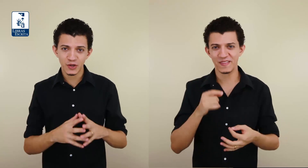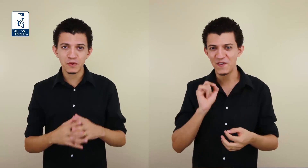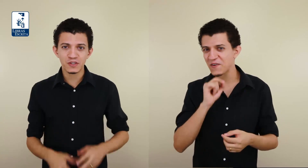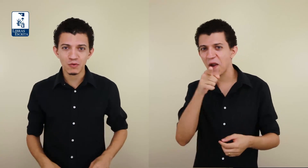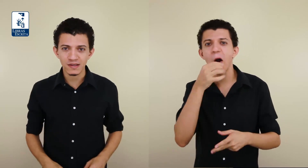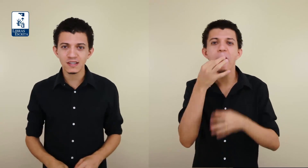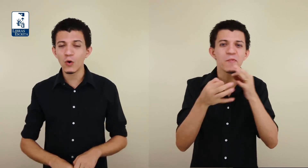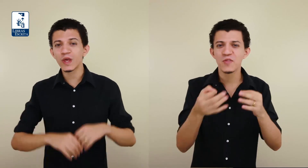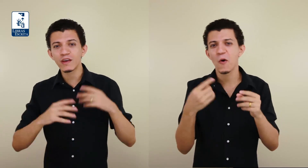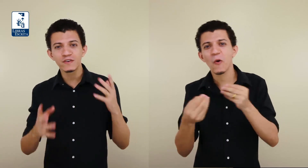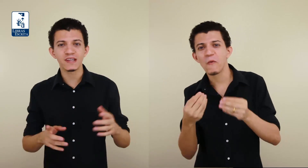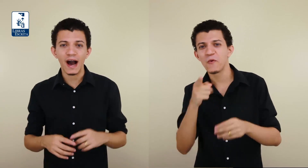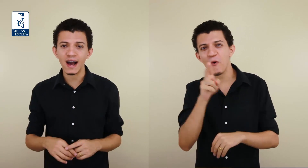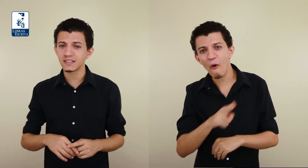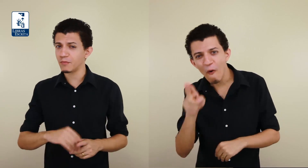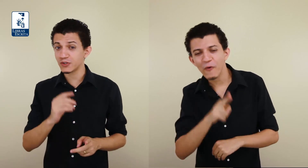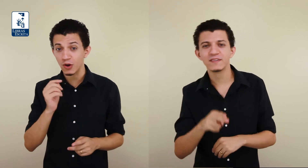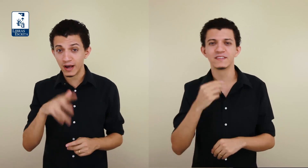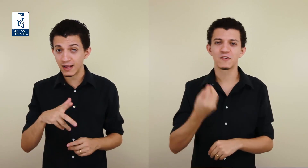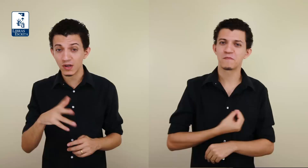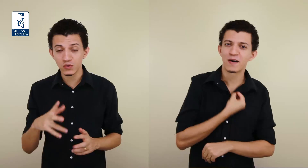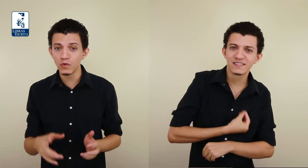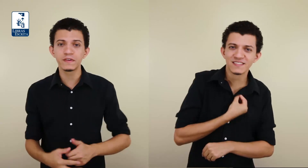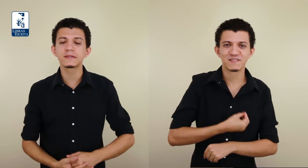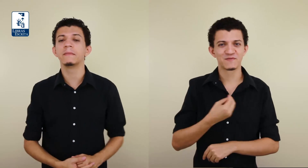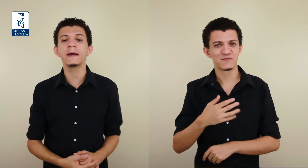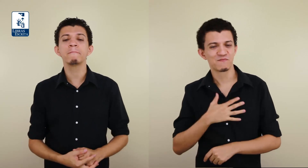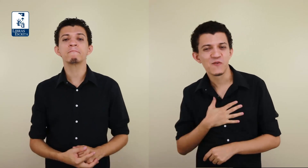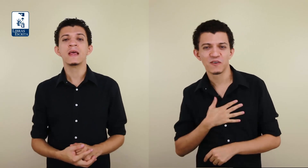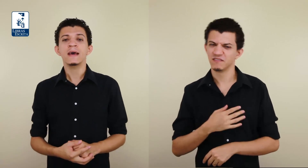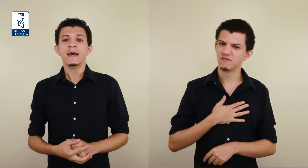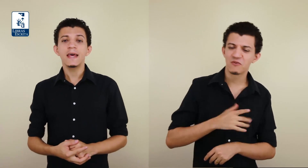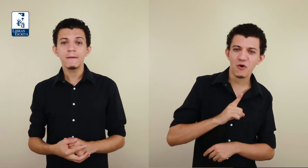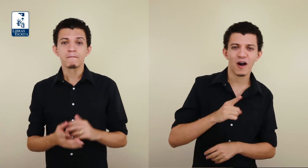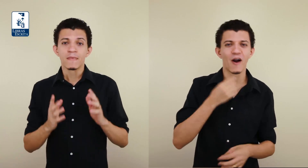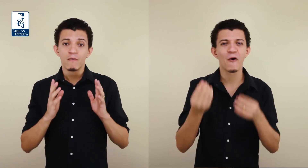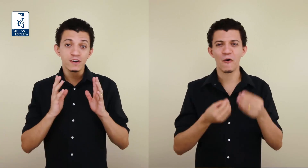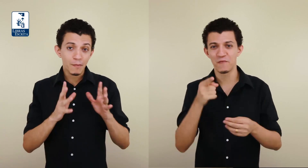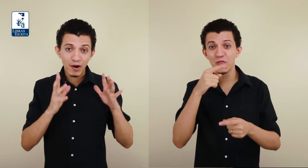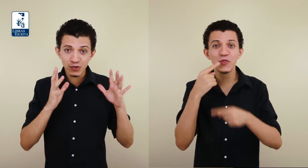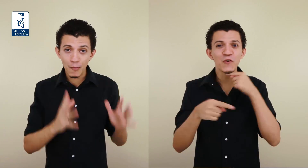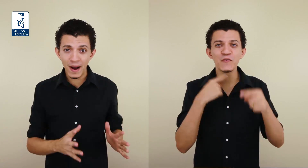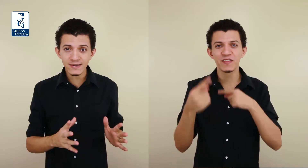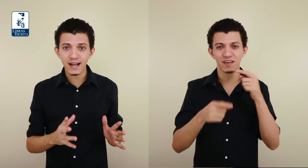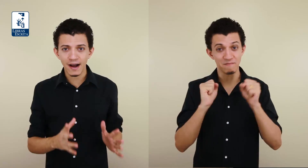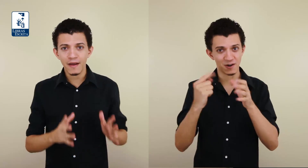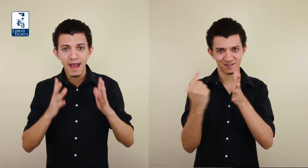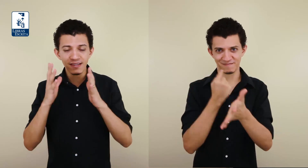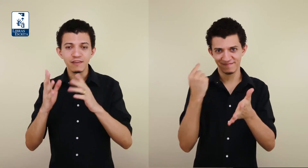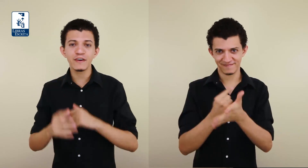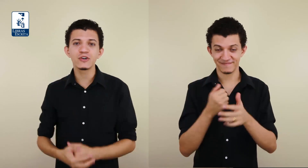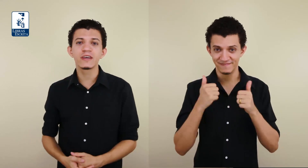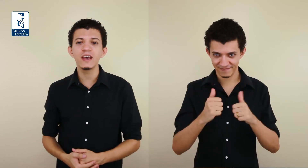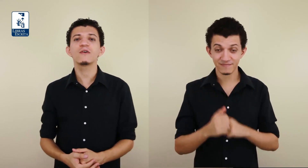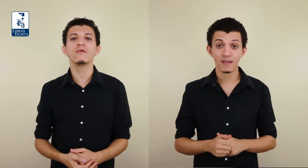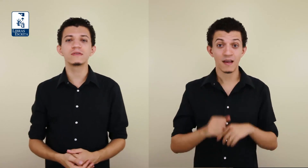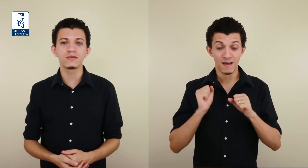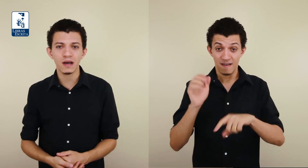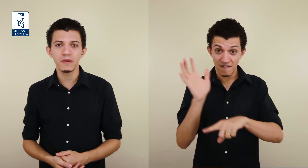tipo de situação, o que você acha. Você pode colocar lá suas dúvidas também. E você pode compartilhar esse vídeo aqui com os seus